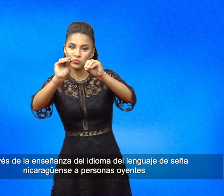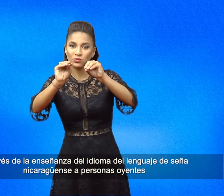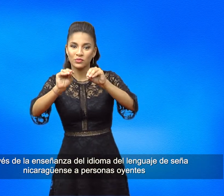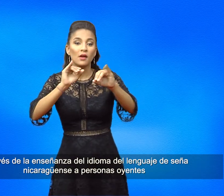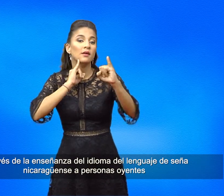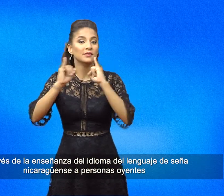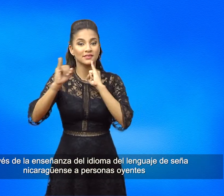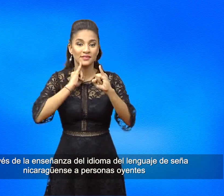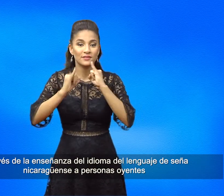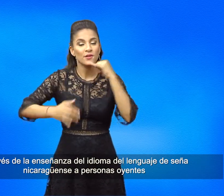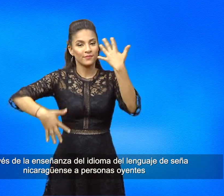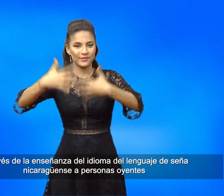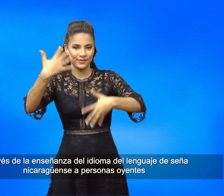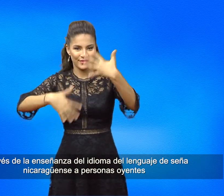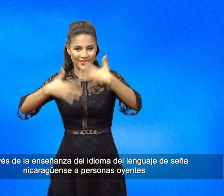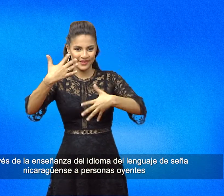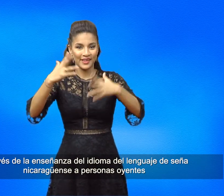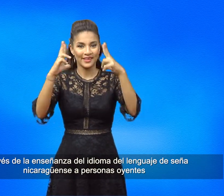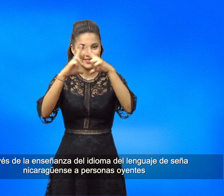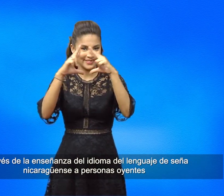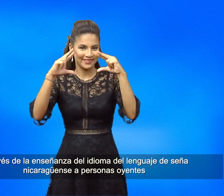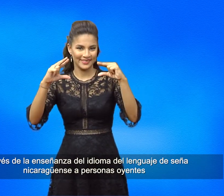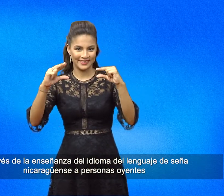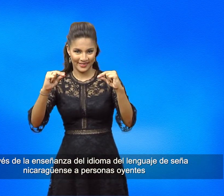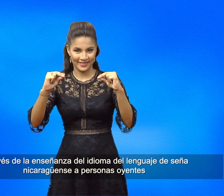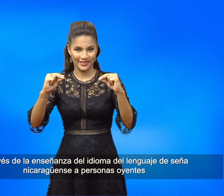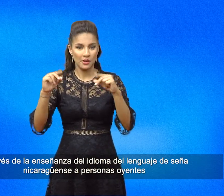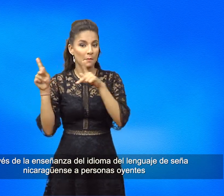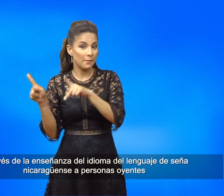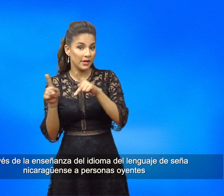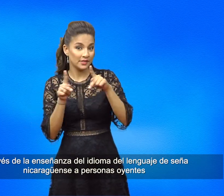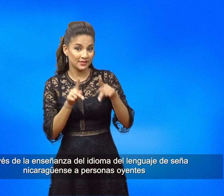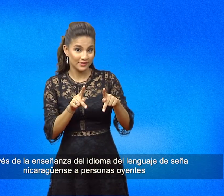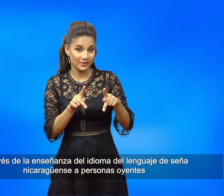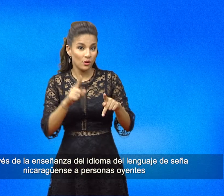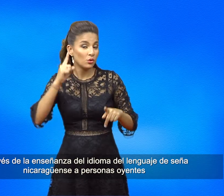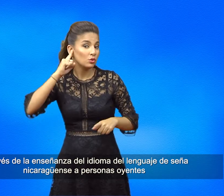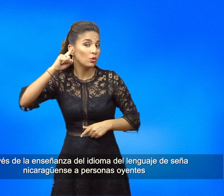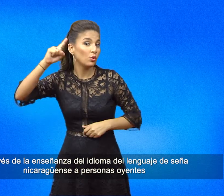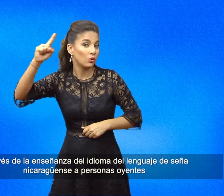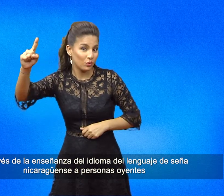del idioma de señas nicaragüense a personas oyentes